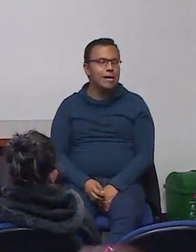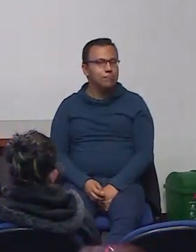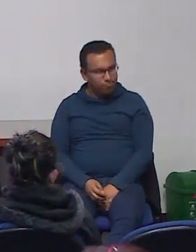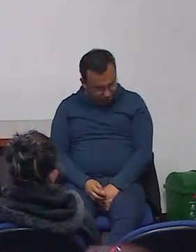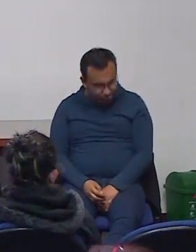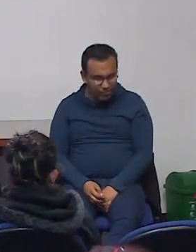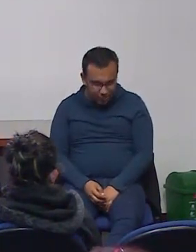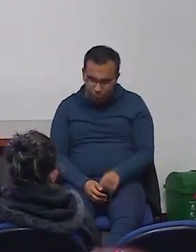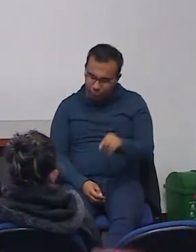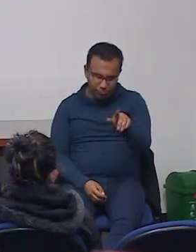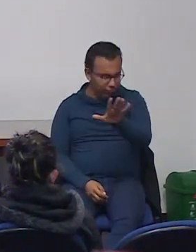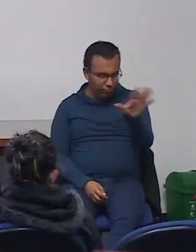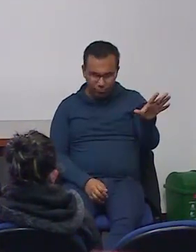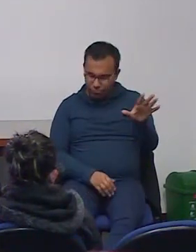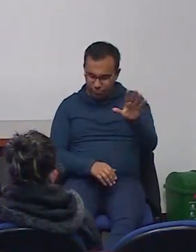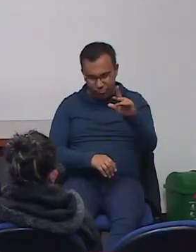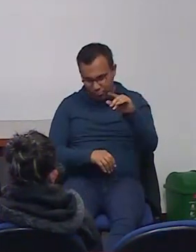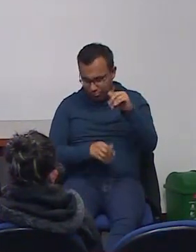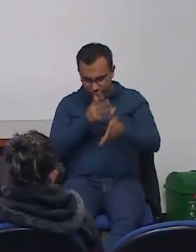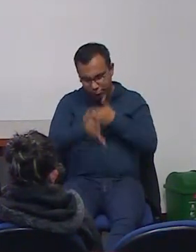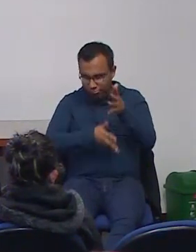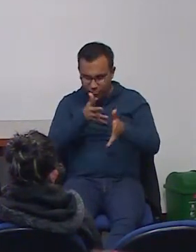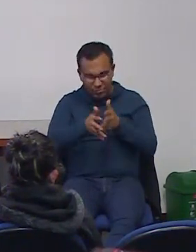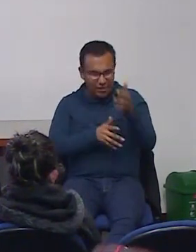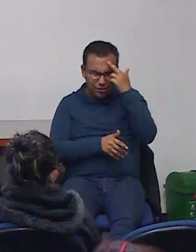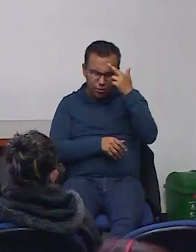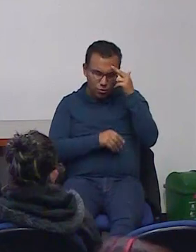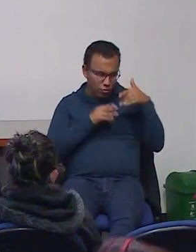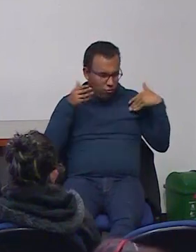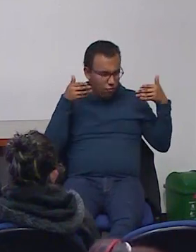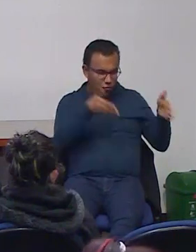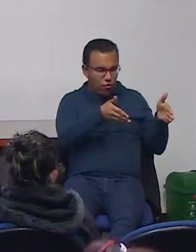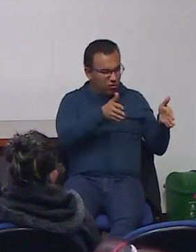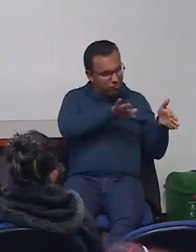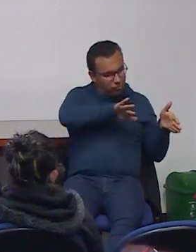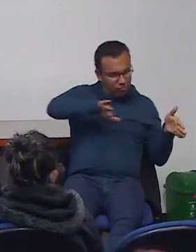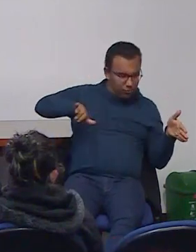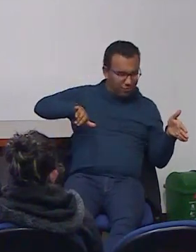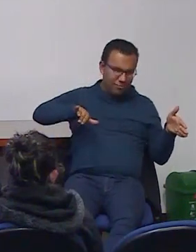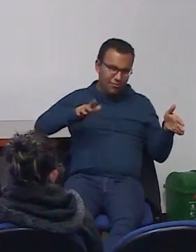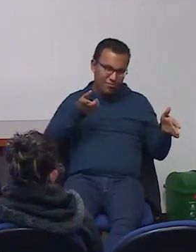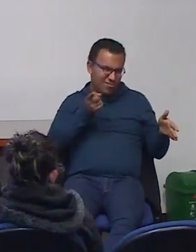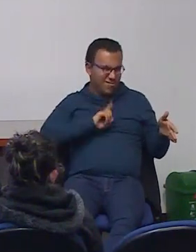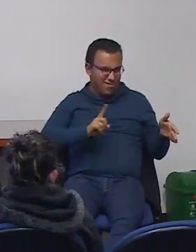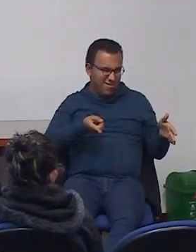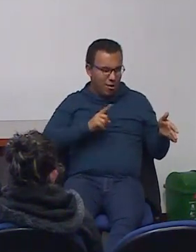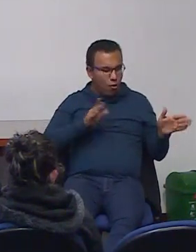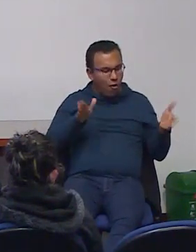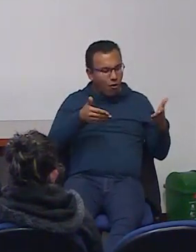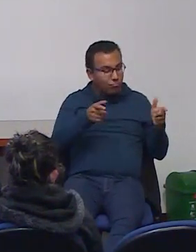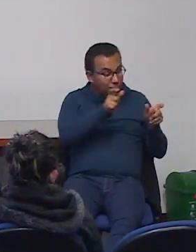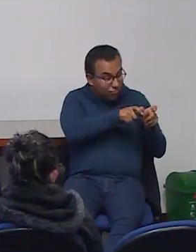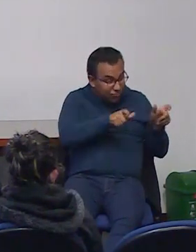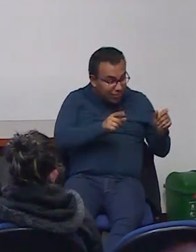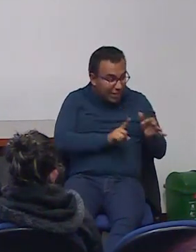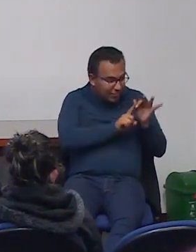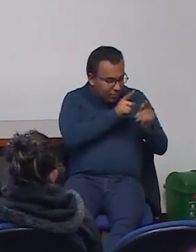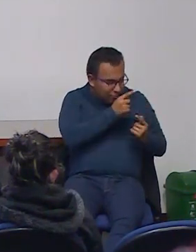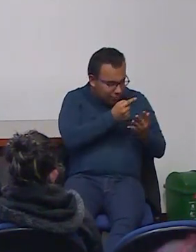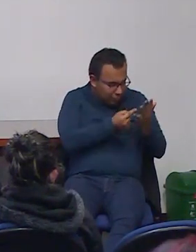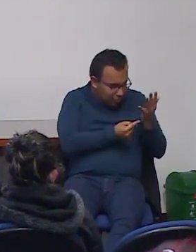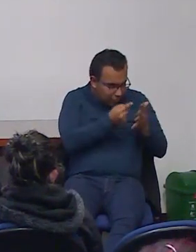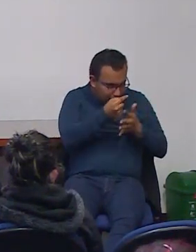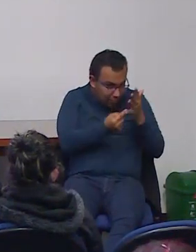No tú tienes toda la razón y nunca nos hemos enfocado como en eso como en como en traer personas eh que